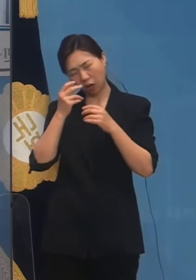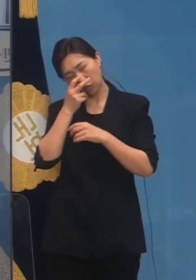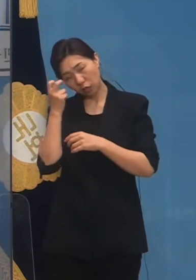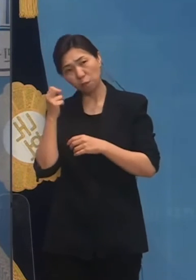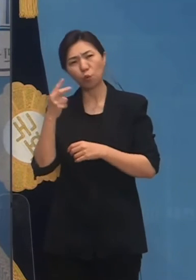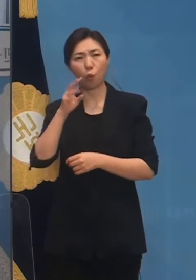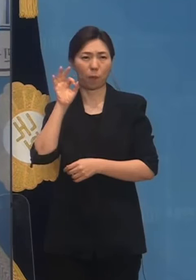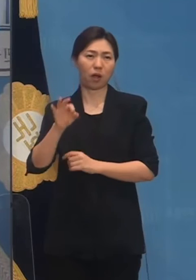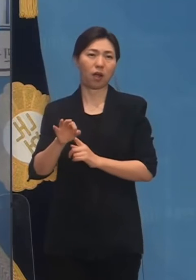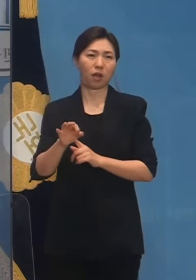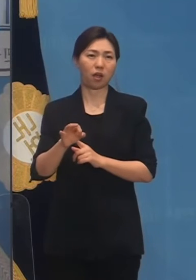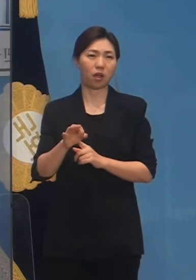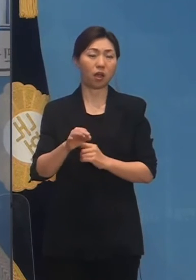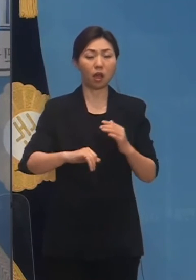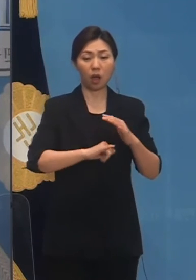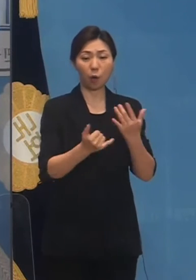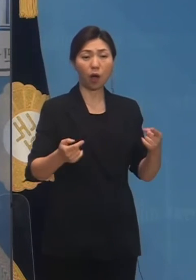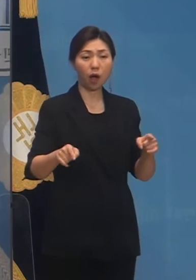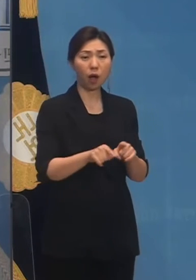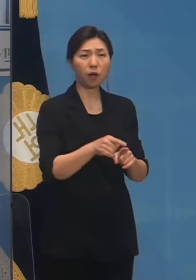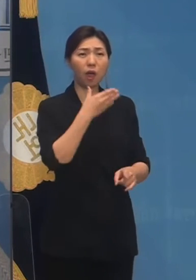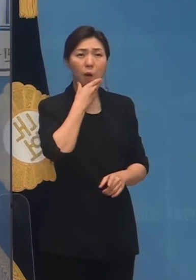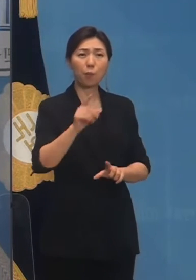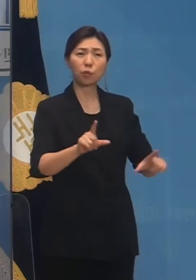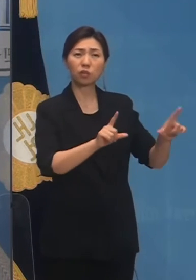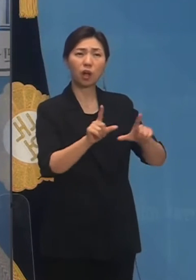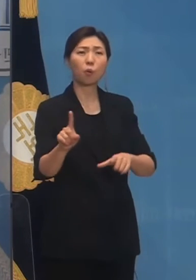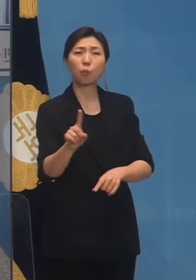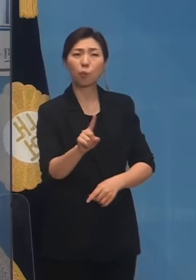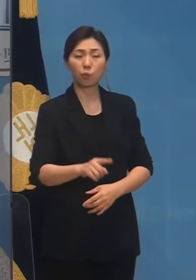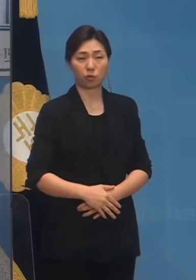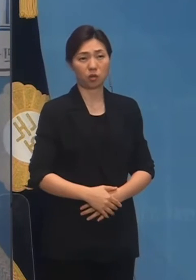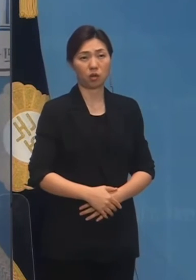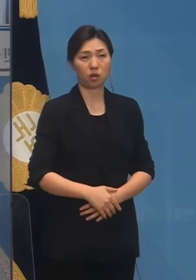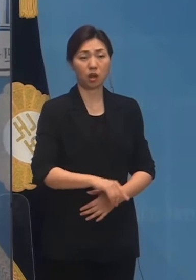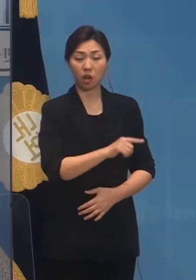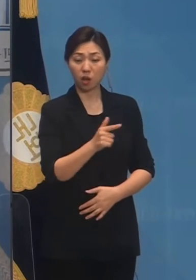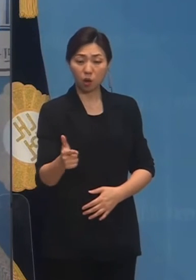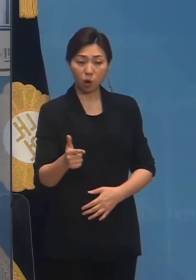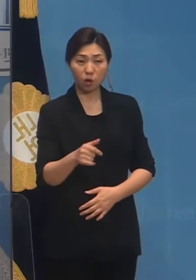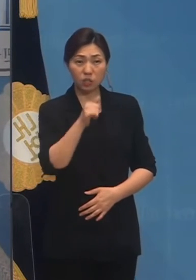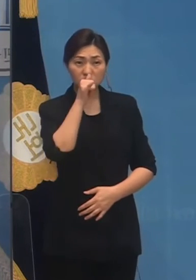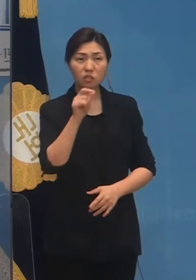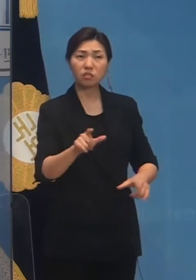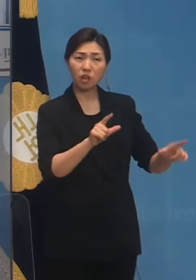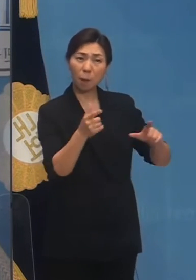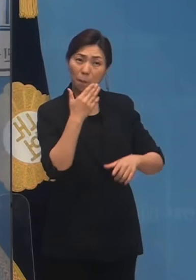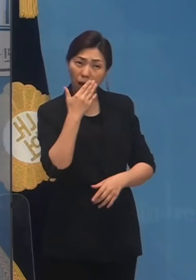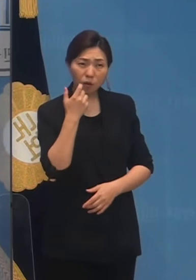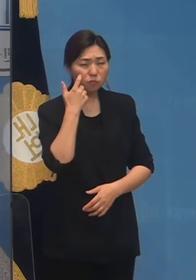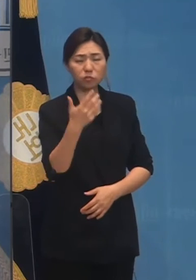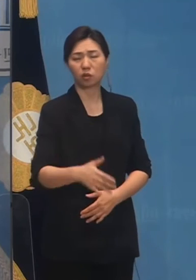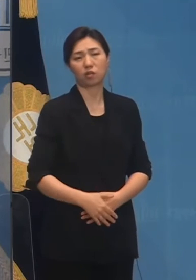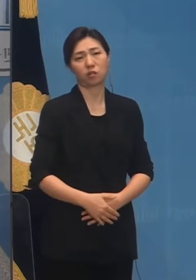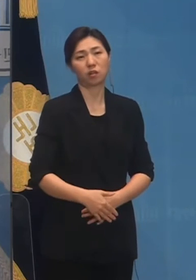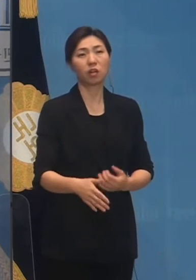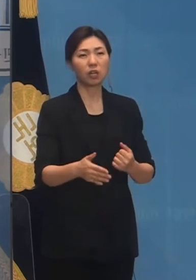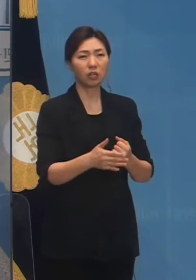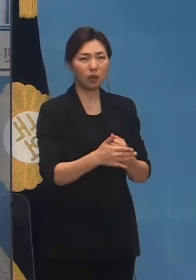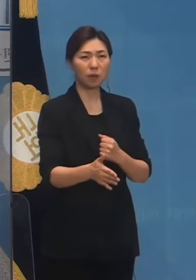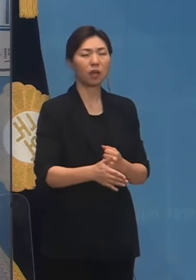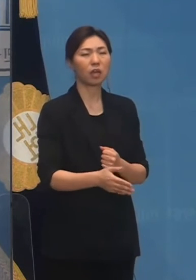행복한 하루를 저녁에 있는 삶을 누릴 수 있겠습니까? 이러니 서울의 대우, 서울의 베이드타운 소리가